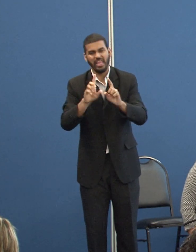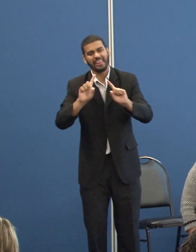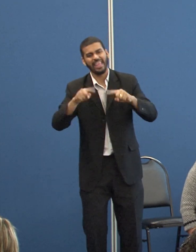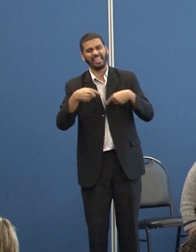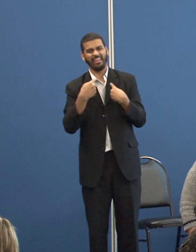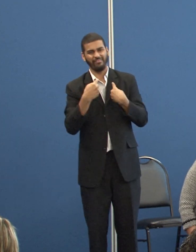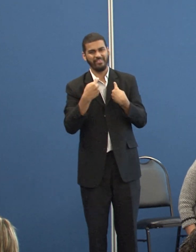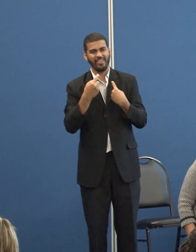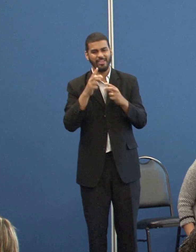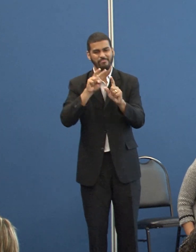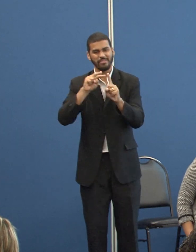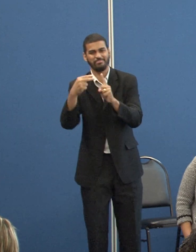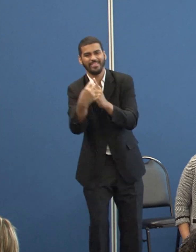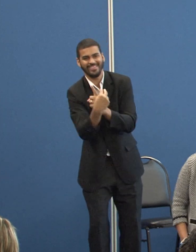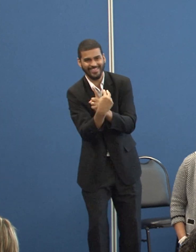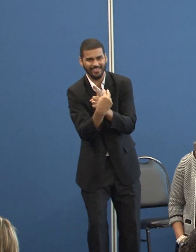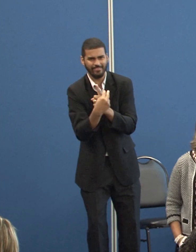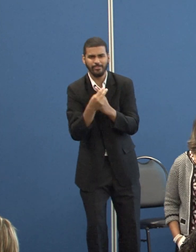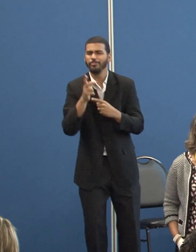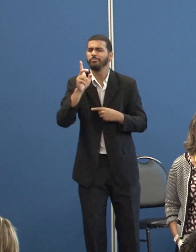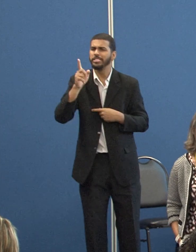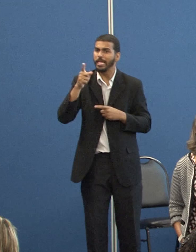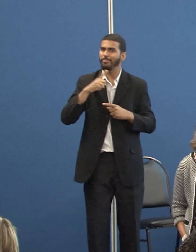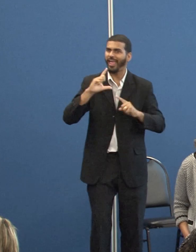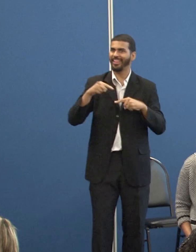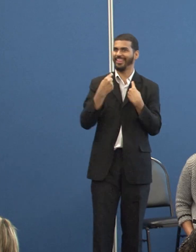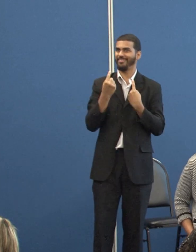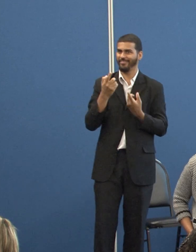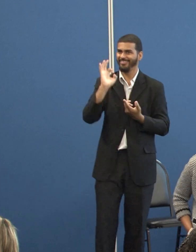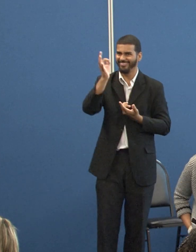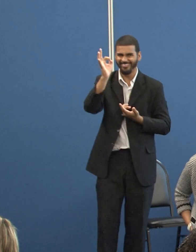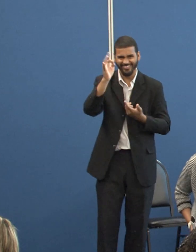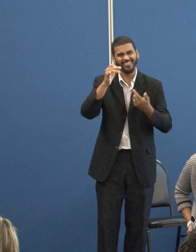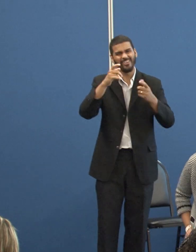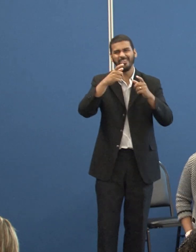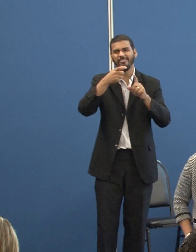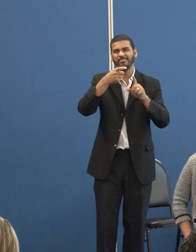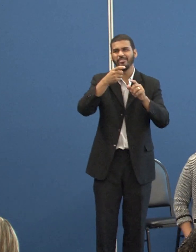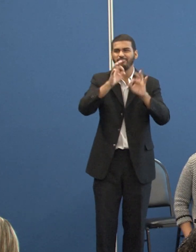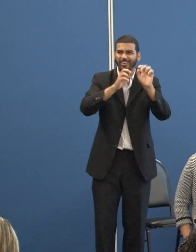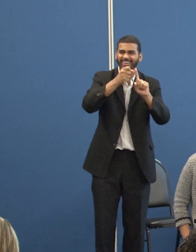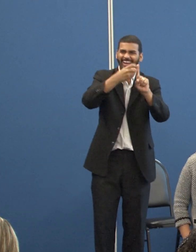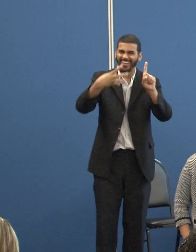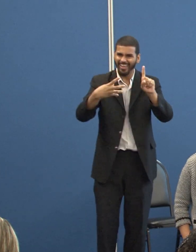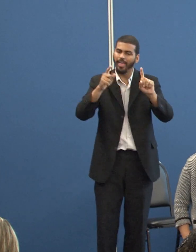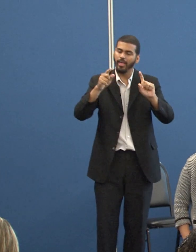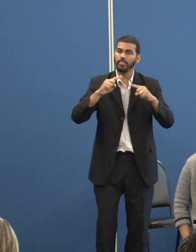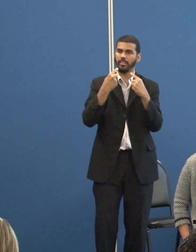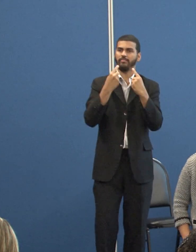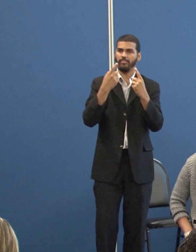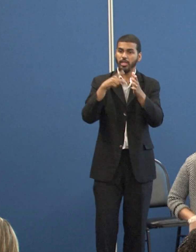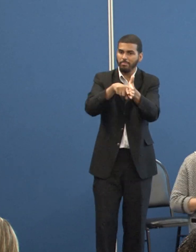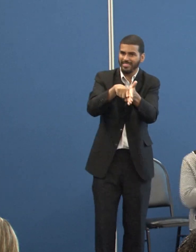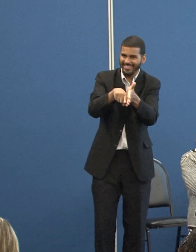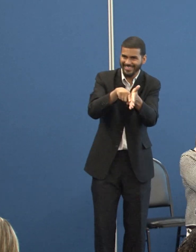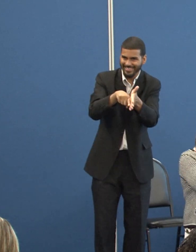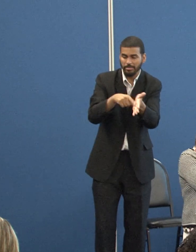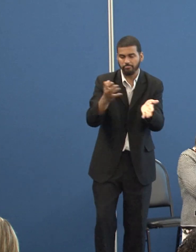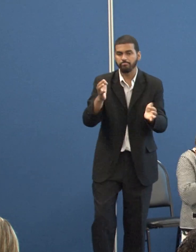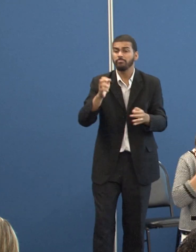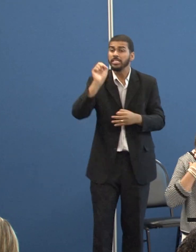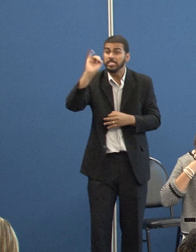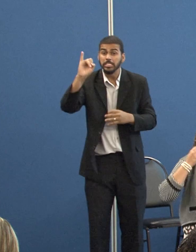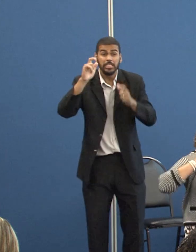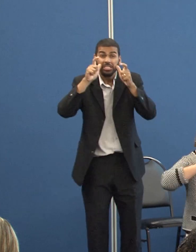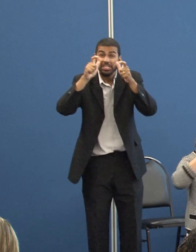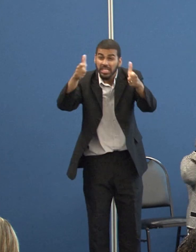porque, na verdade, nós somos desafiados o tempo todo, né? E estamos o tempo todo criando outras perspectivas. Então, se alguém tiver interesse, né?